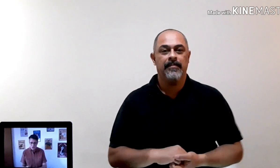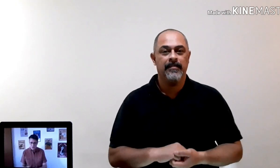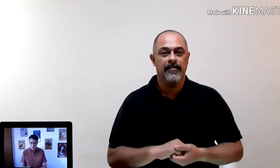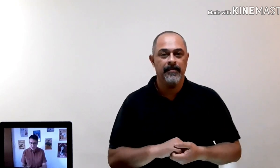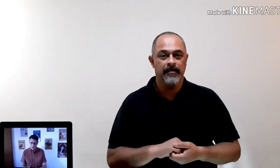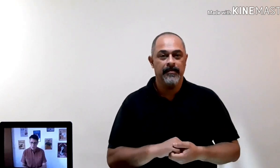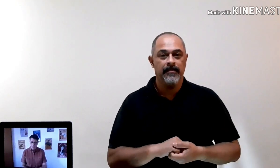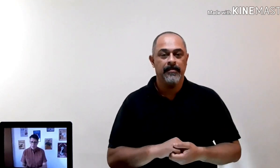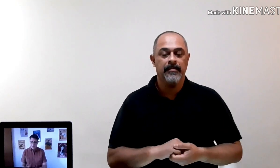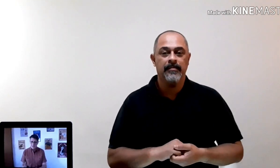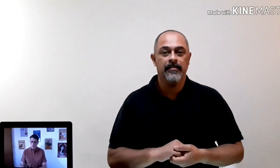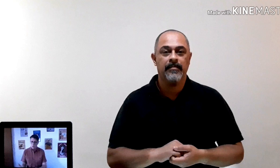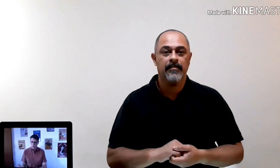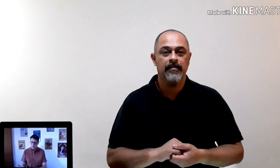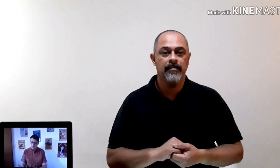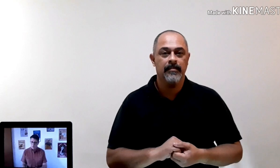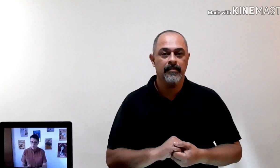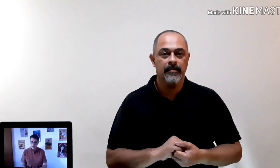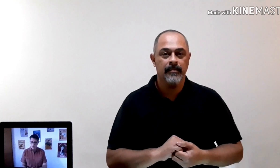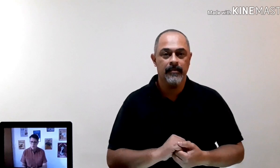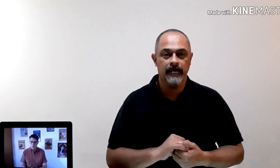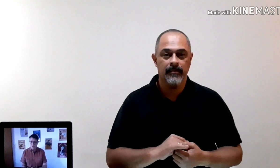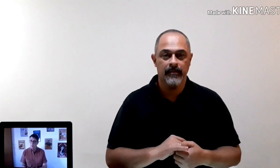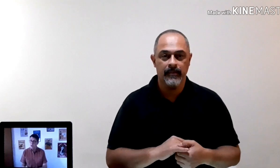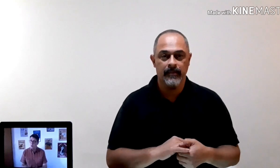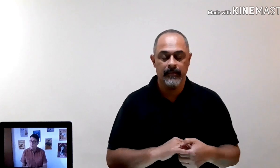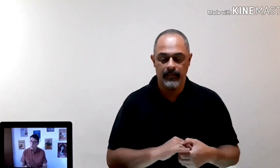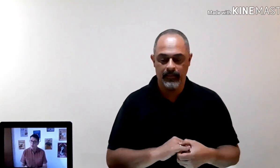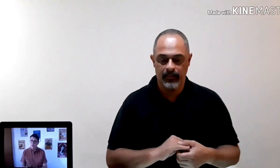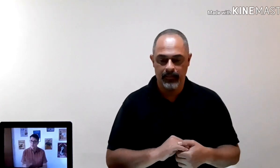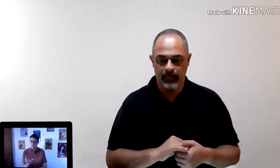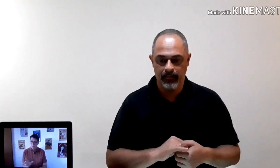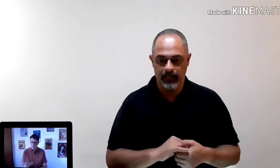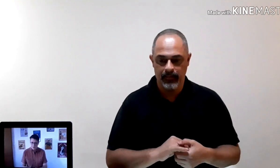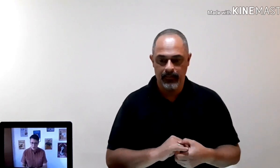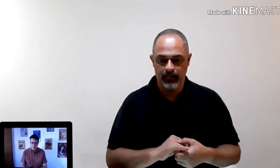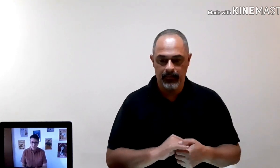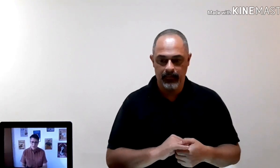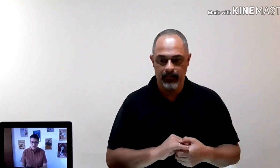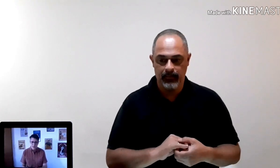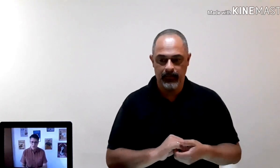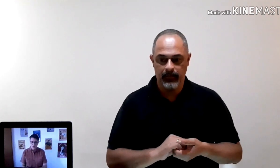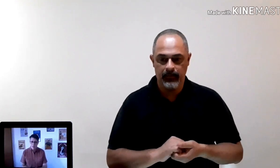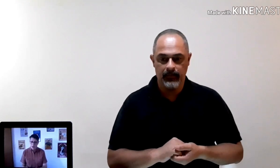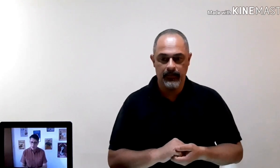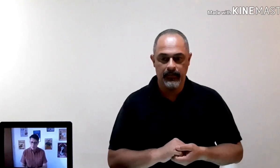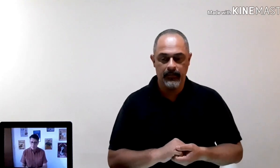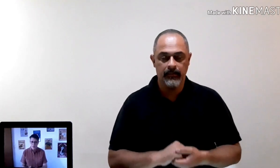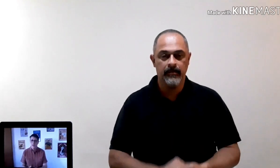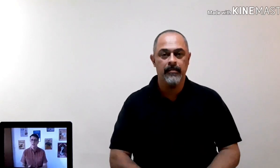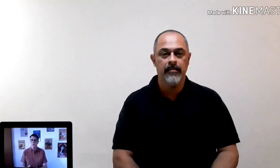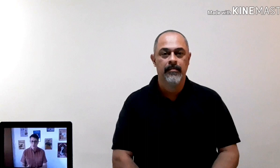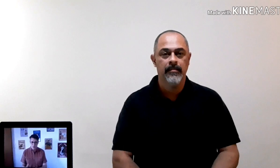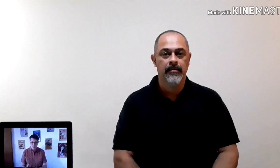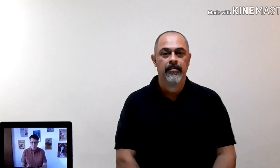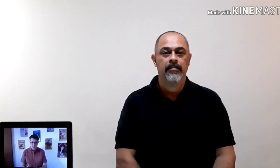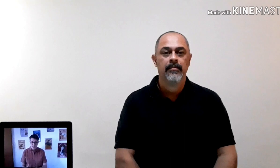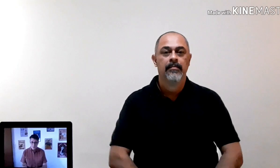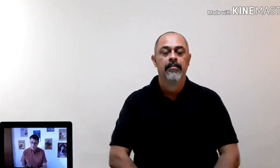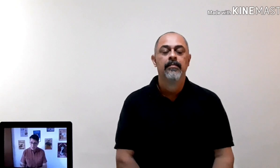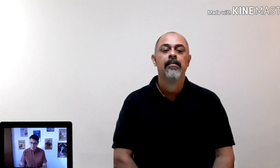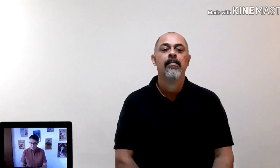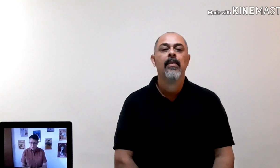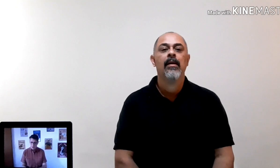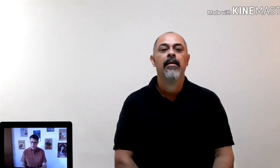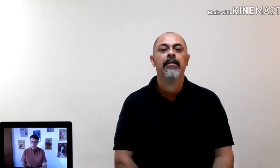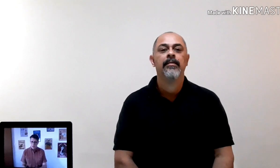1 e 2, diz o seguinte: passado algum tempo, Deus pôs Abraão à provação, dizendo-lhe: Abraão, ele respondeu: